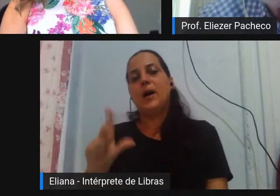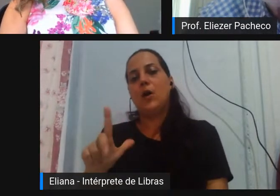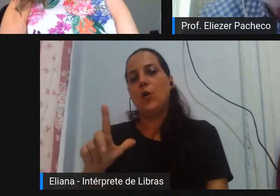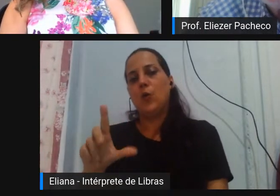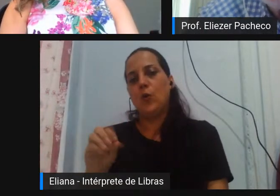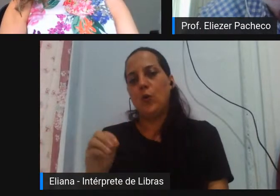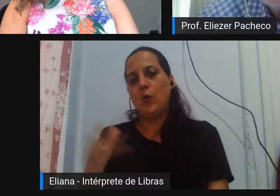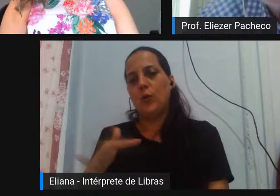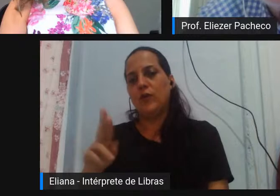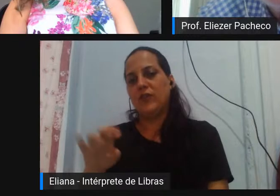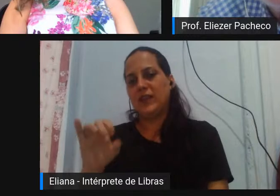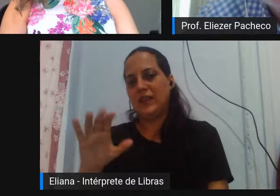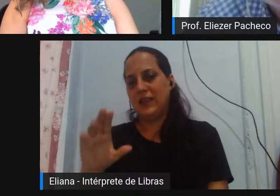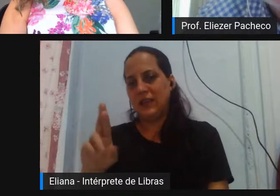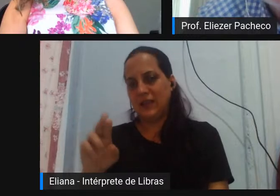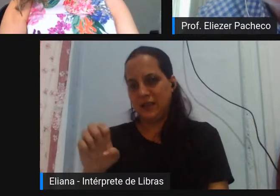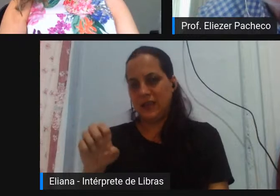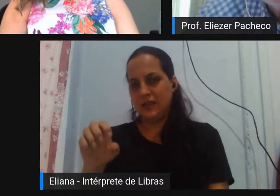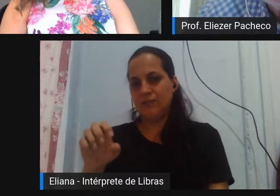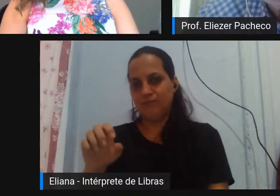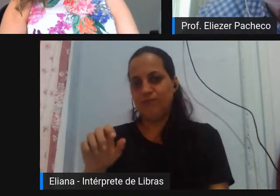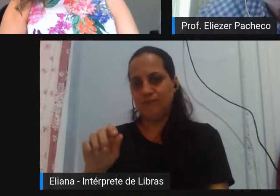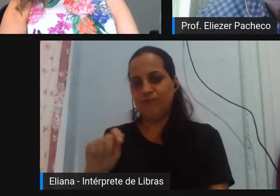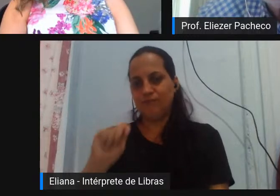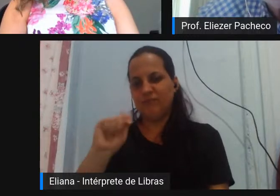educação libertadora,